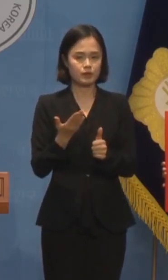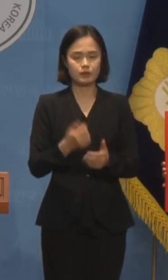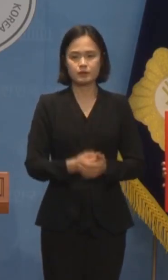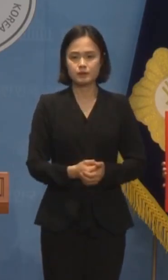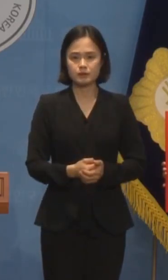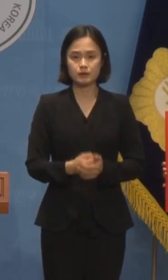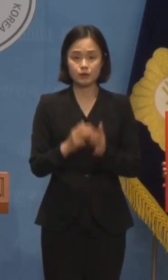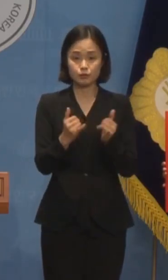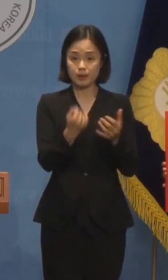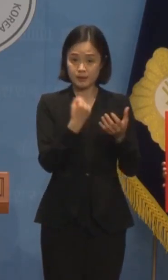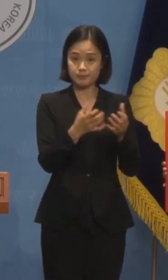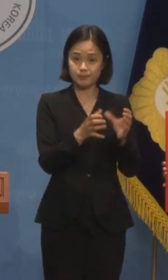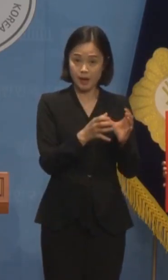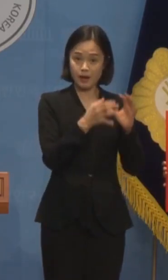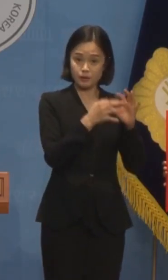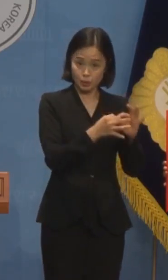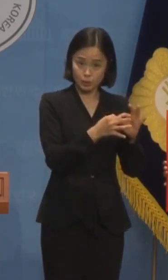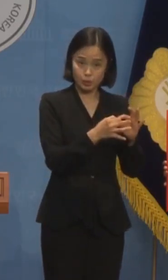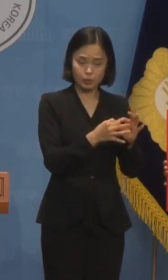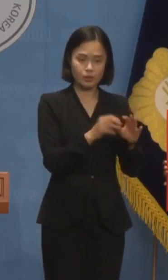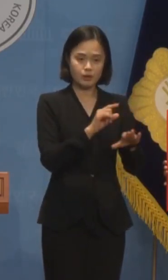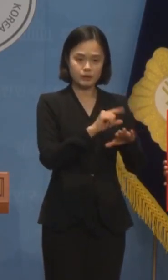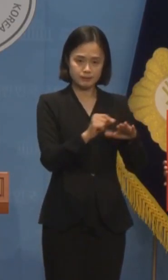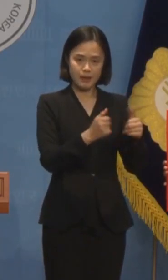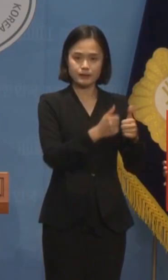국민의힘 출신 지방의원, 지방의회 의장,